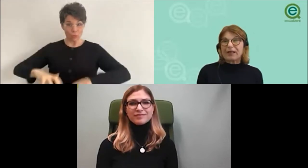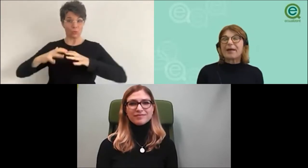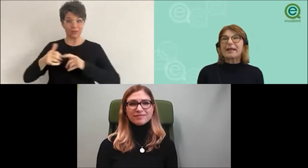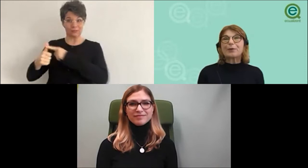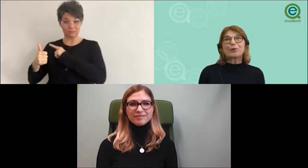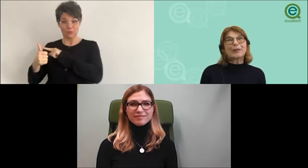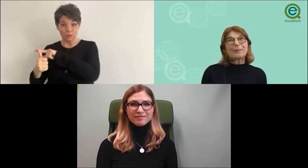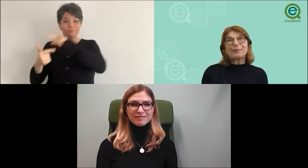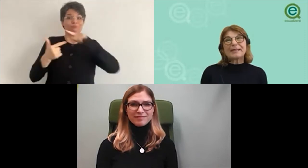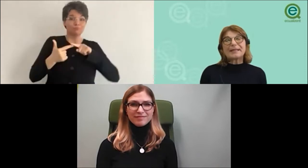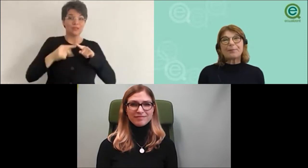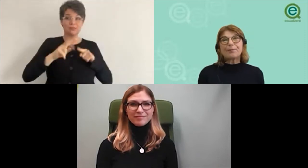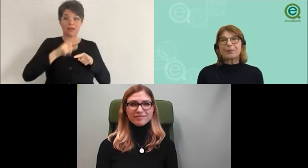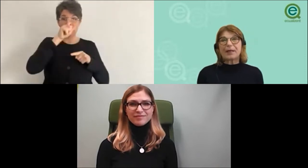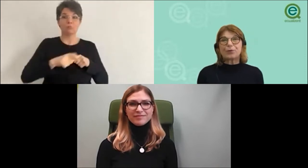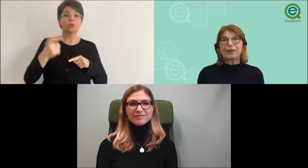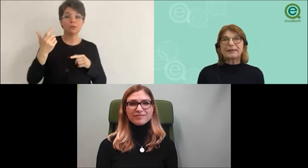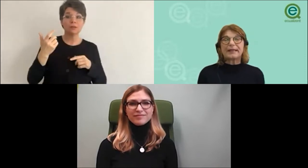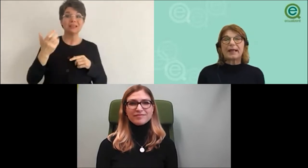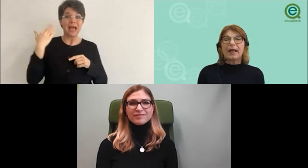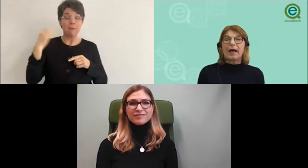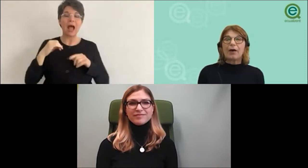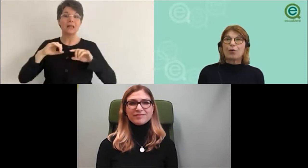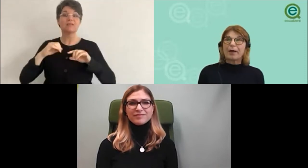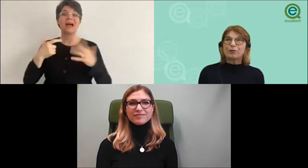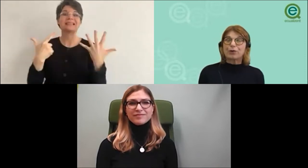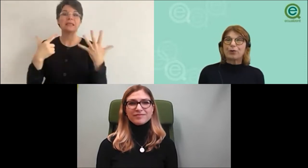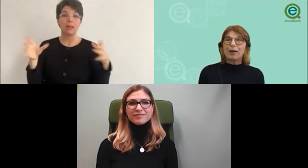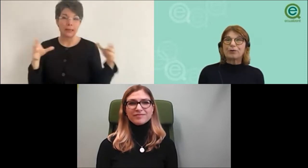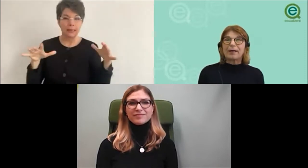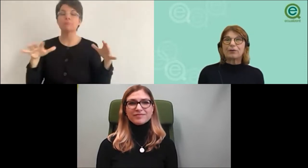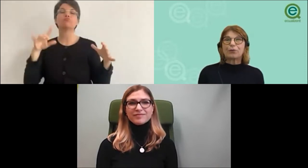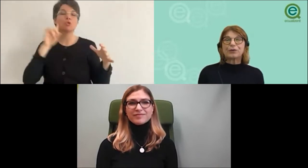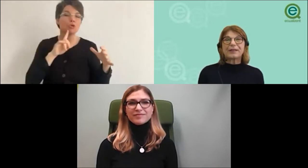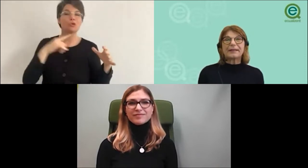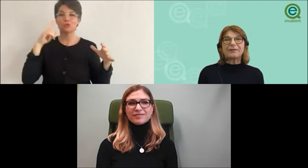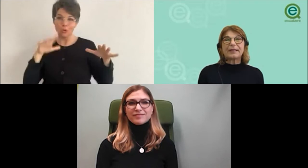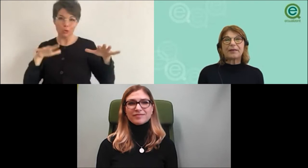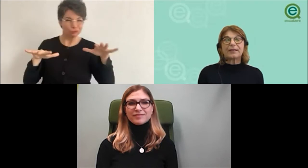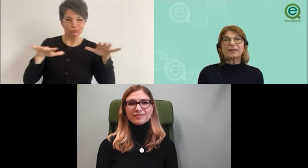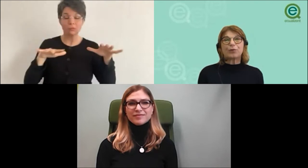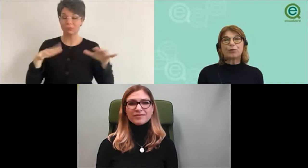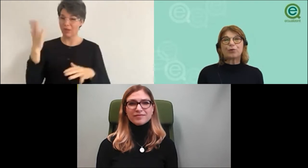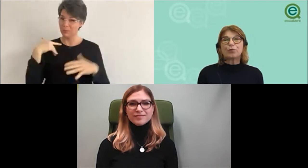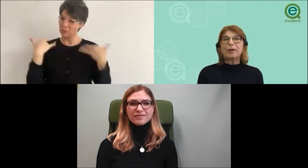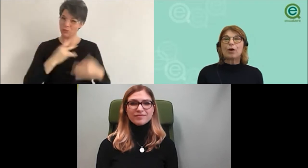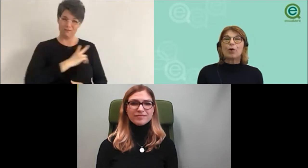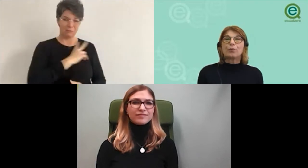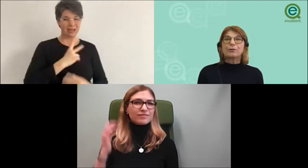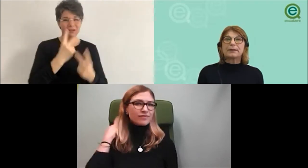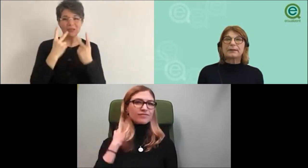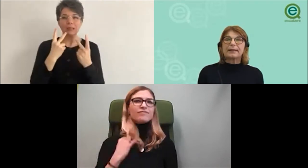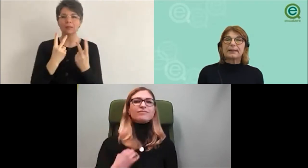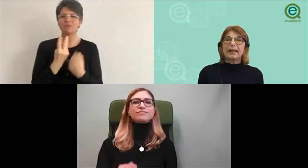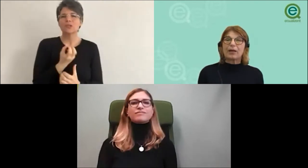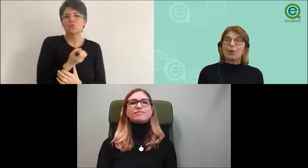von einer weiteren Person, damals mit 7 Personen, die hörend und gehörlos waren, wo es uns ganz wichtig war, dass die Kultur